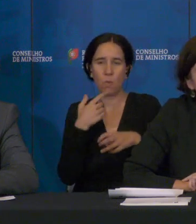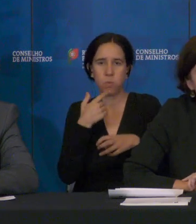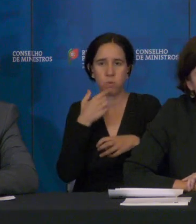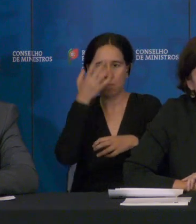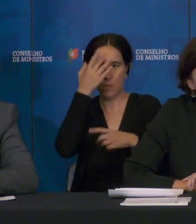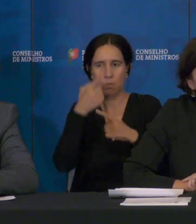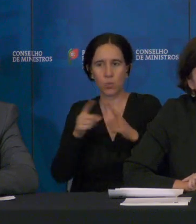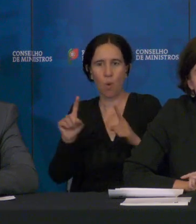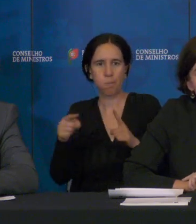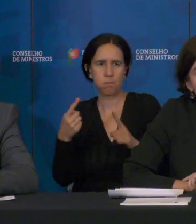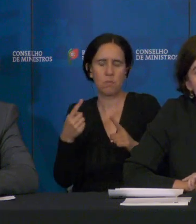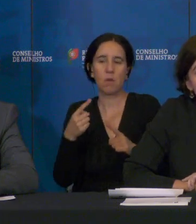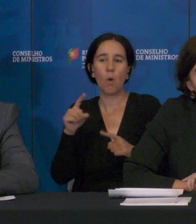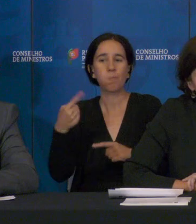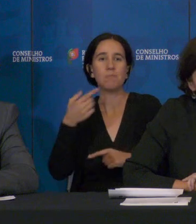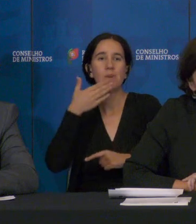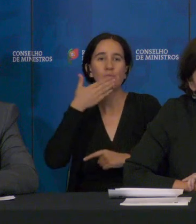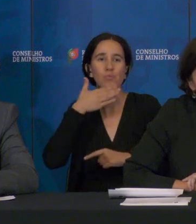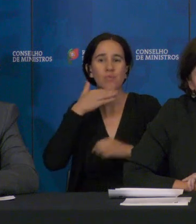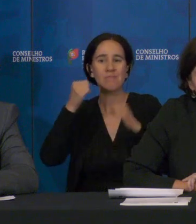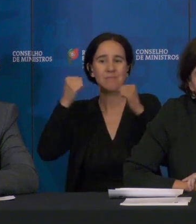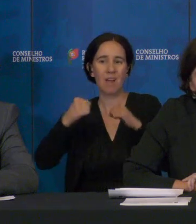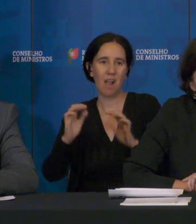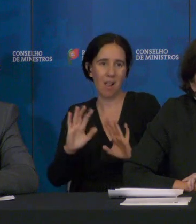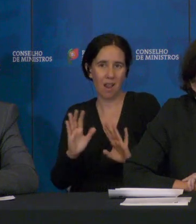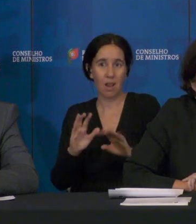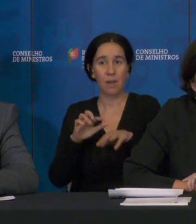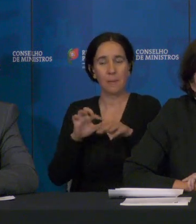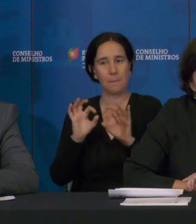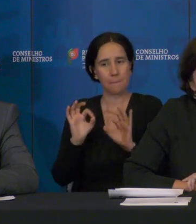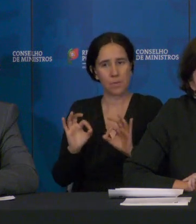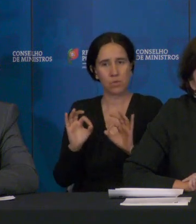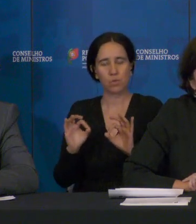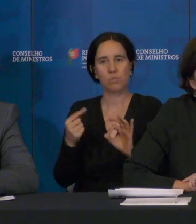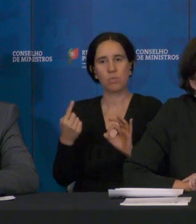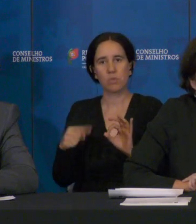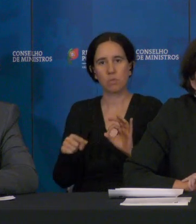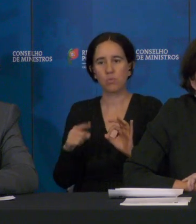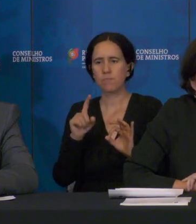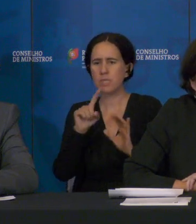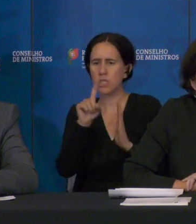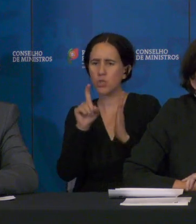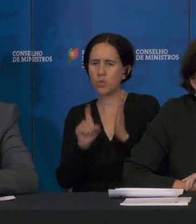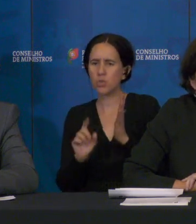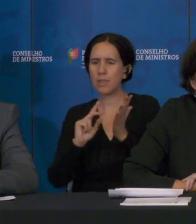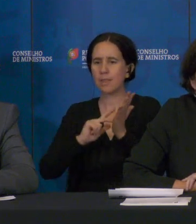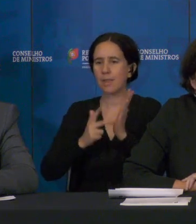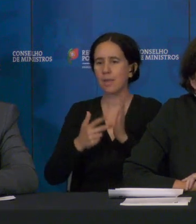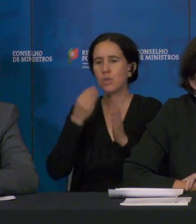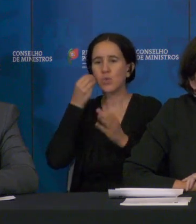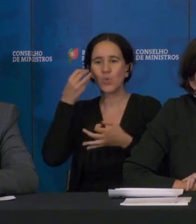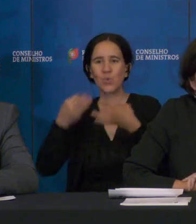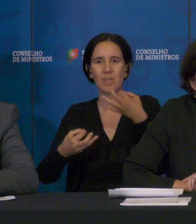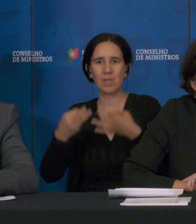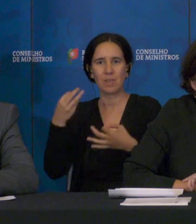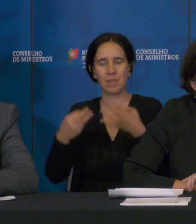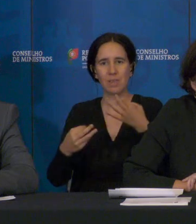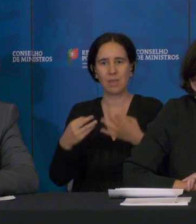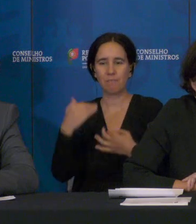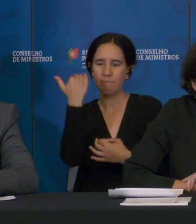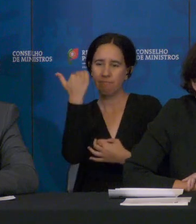existiria um acordo de princípio. Estamos mesmo num conjunto de questões técnicas e jurídicas que estão a